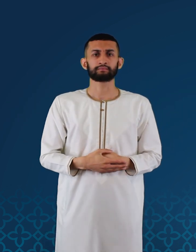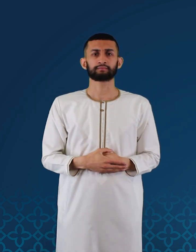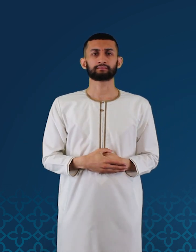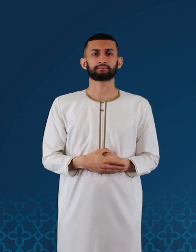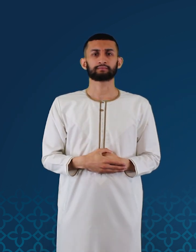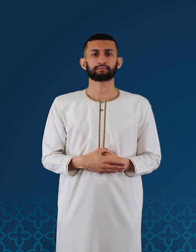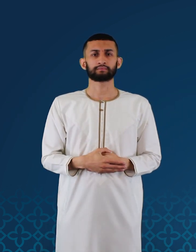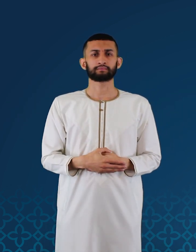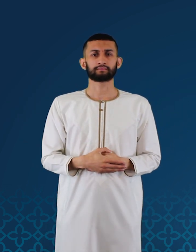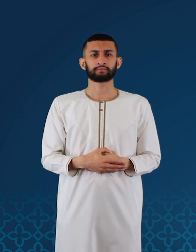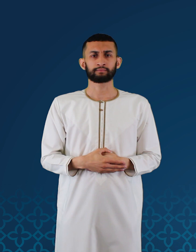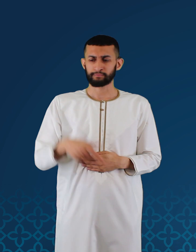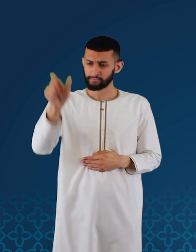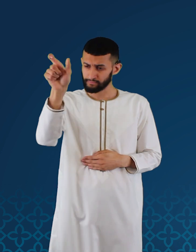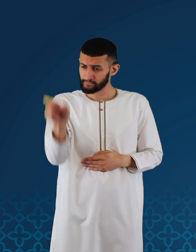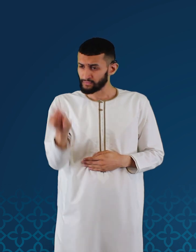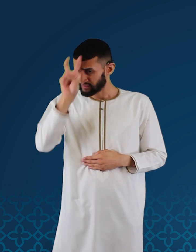بالواد وفرعون ذي